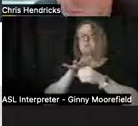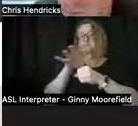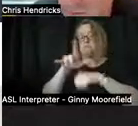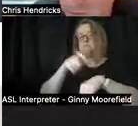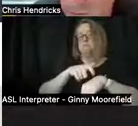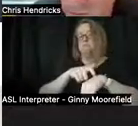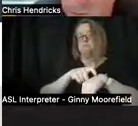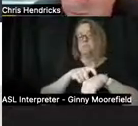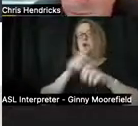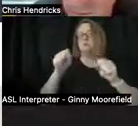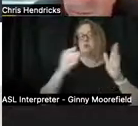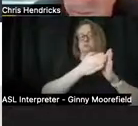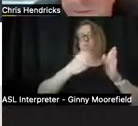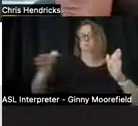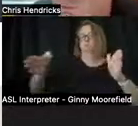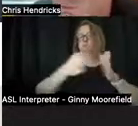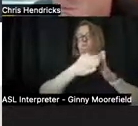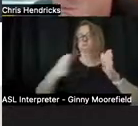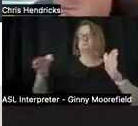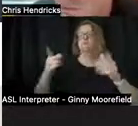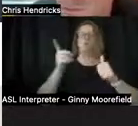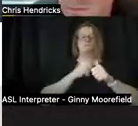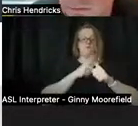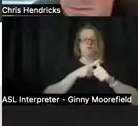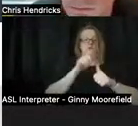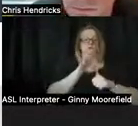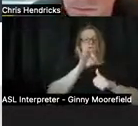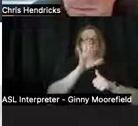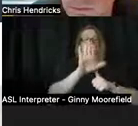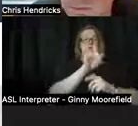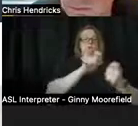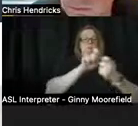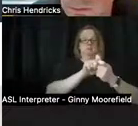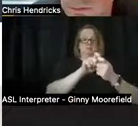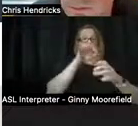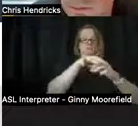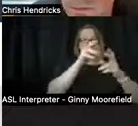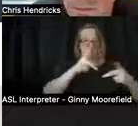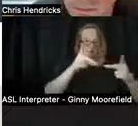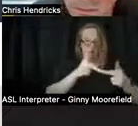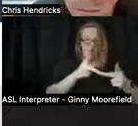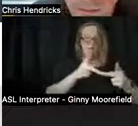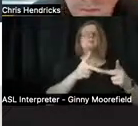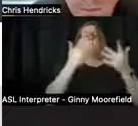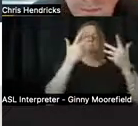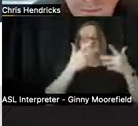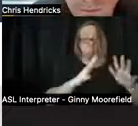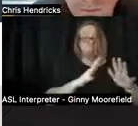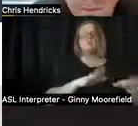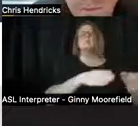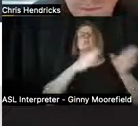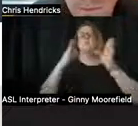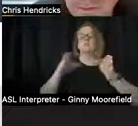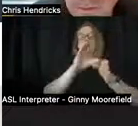Entonces si quieren votar antes del día de las elecciones asegúrense de que encuentran el donde tienen que ir a votar y así ustedes